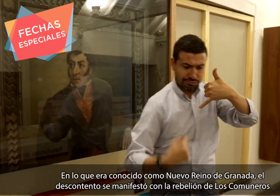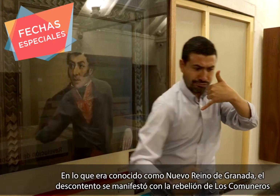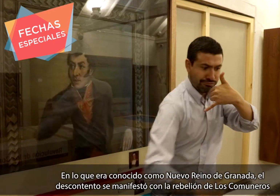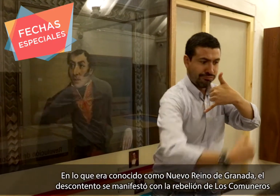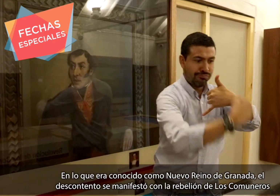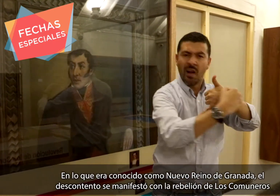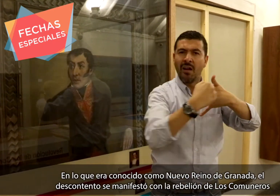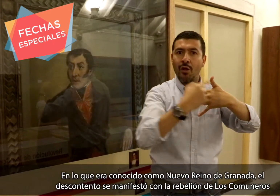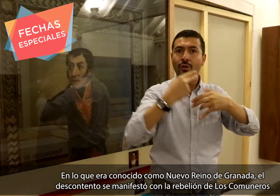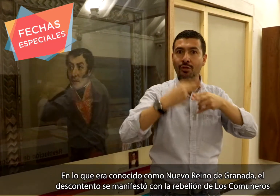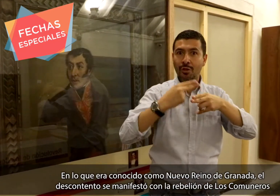Música